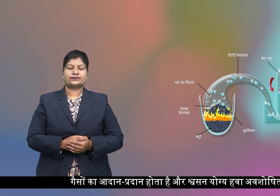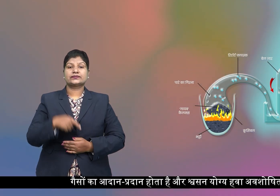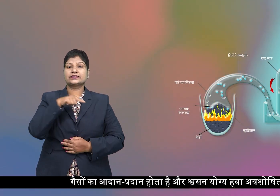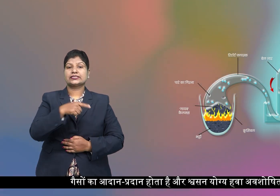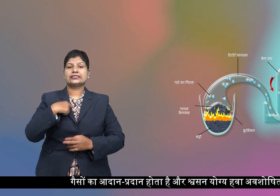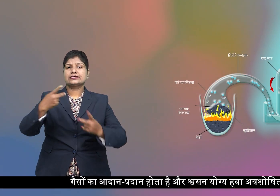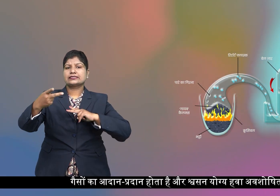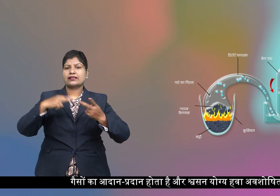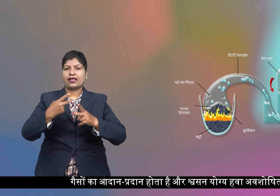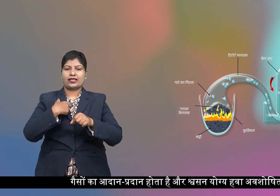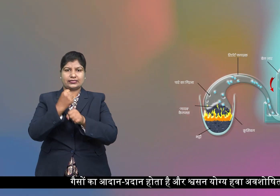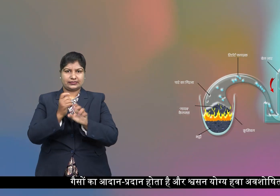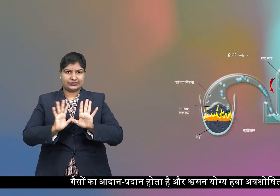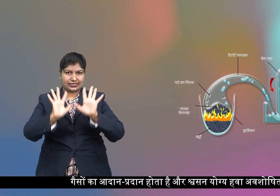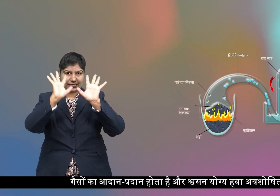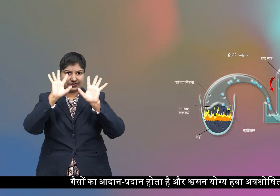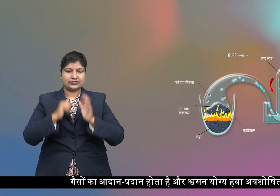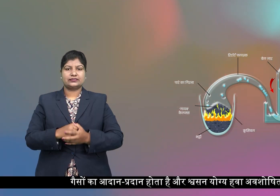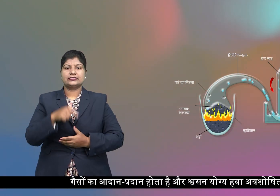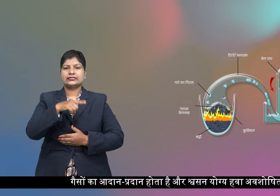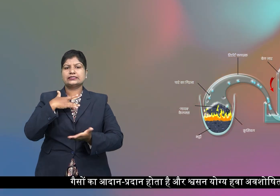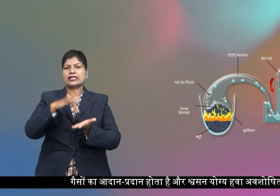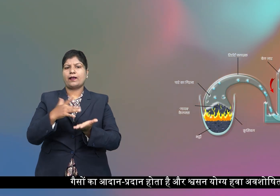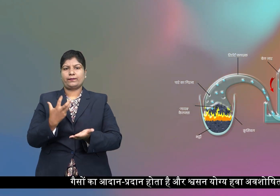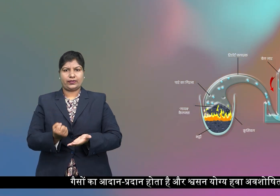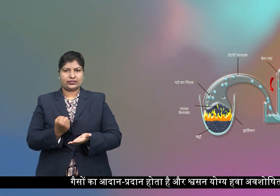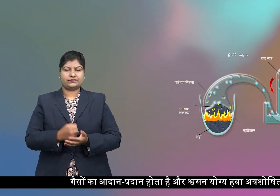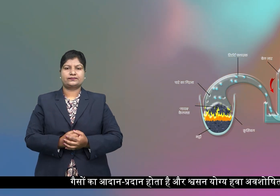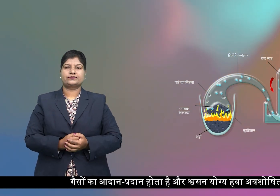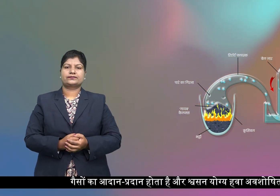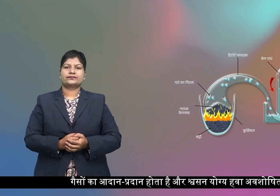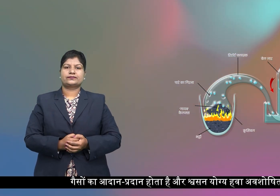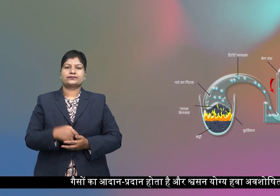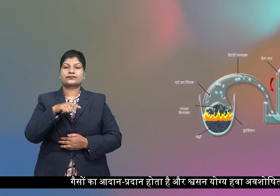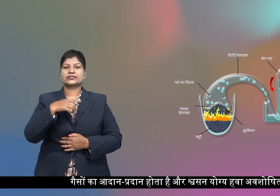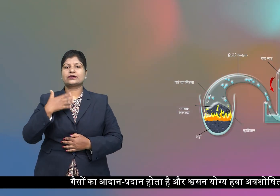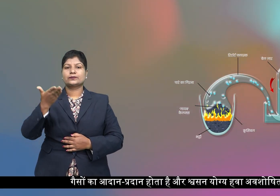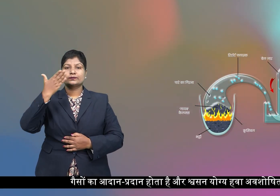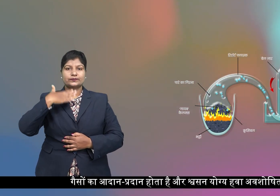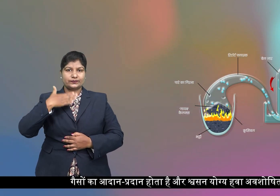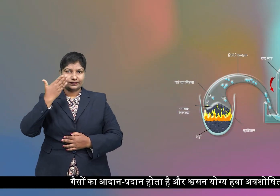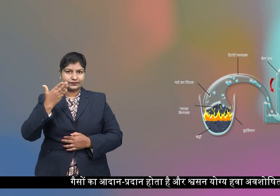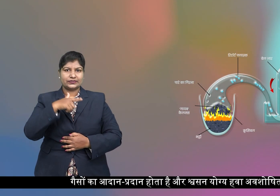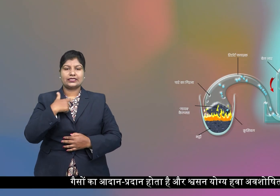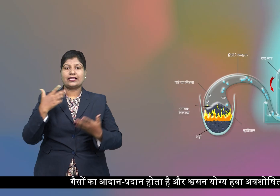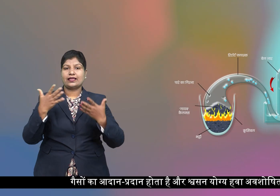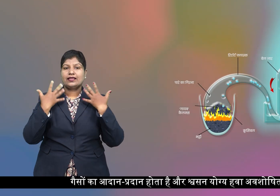गैसों का आदान प्रदान होता है और श्वसन योग्य हवा अवशेषित